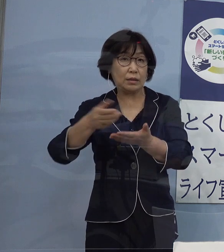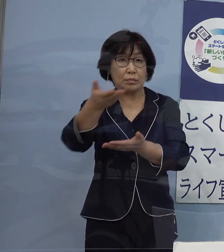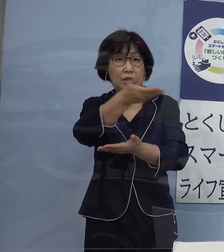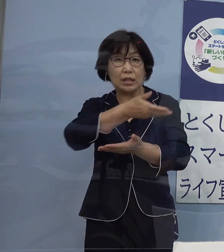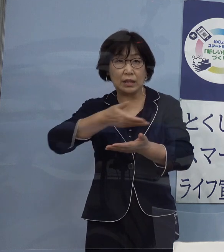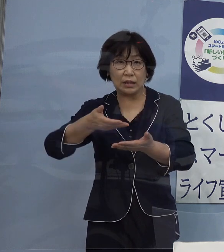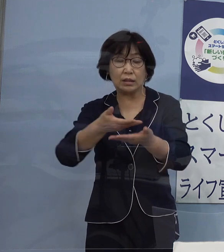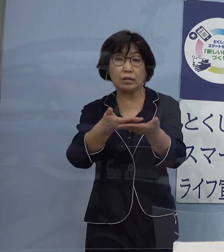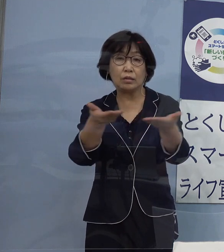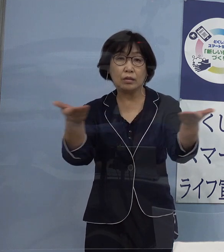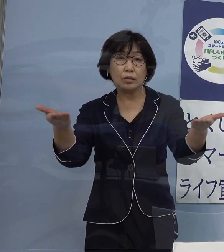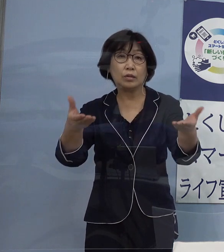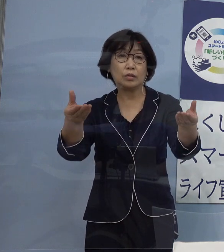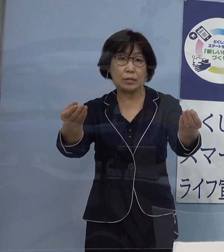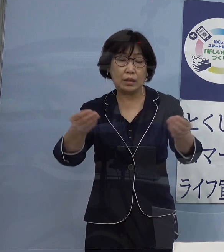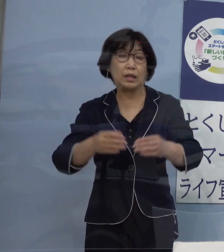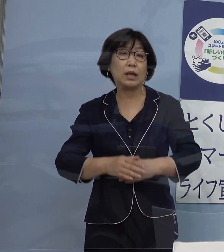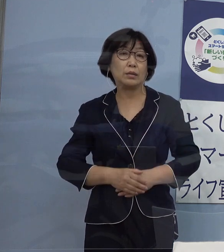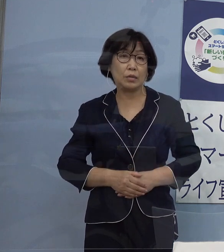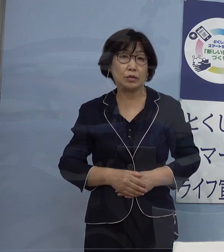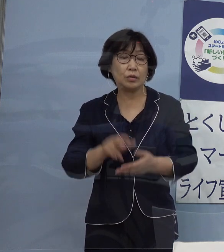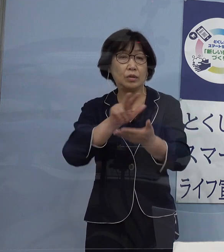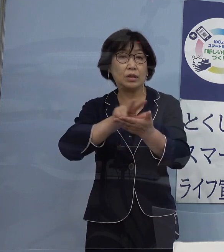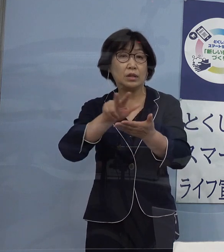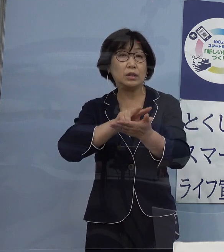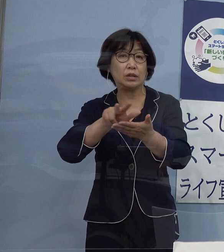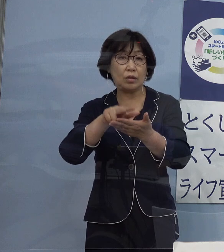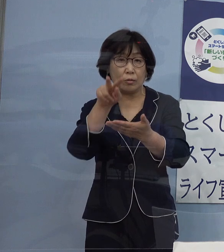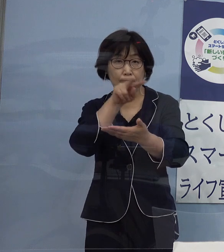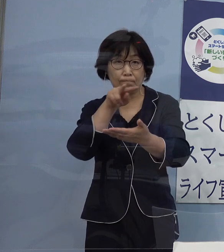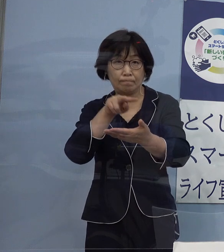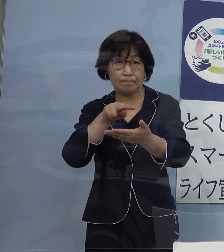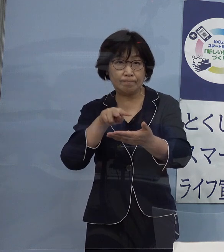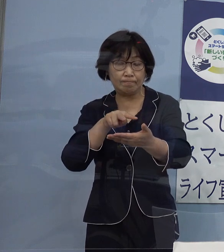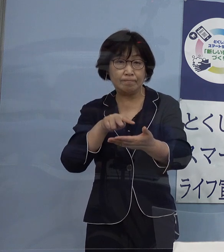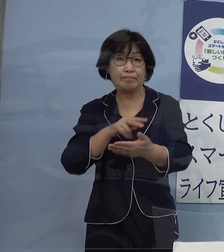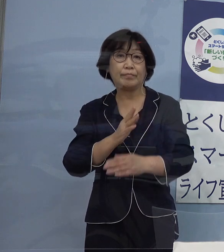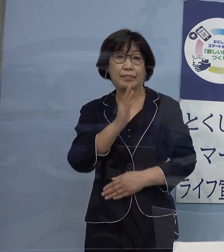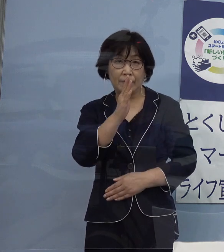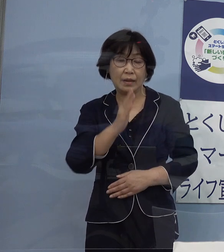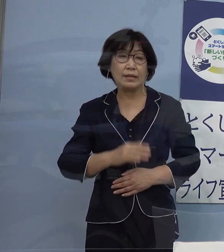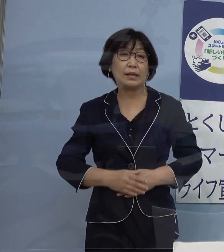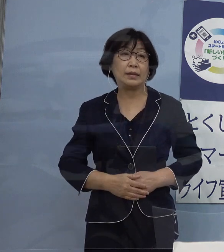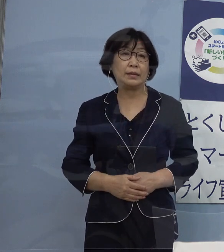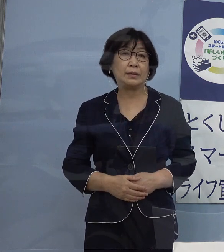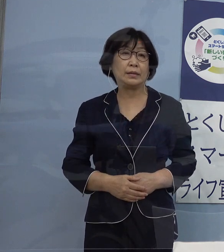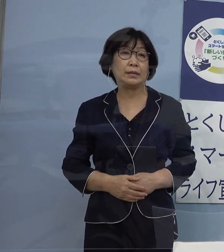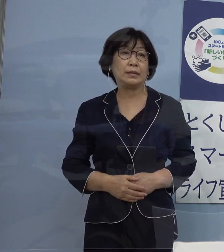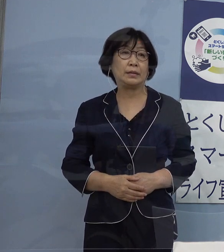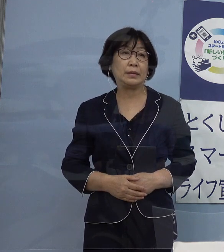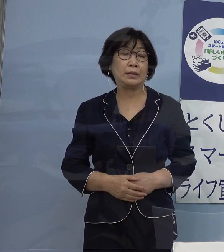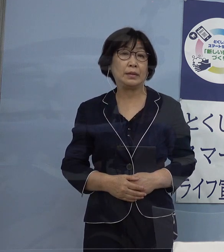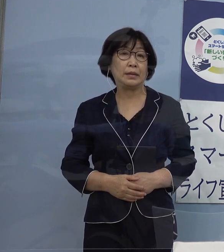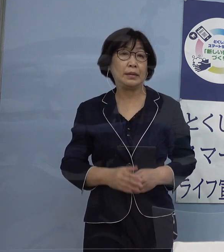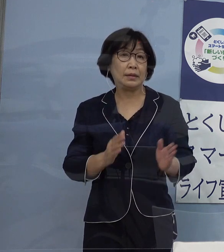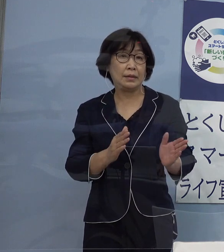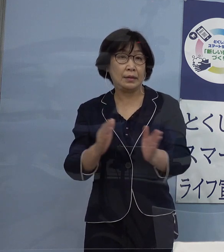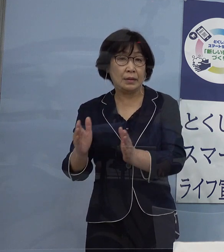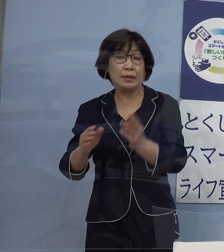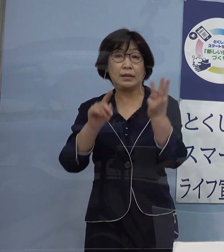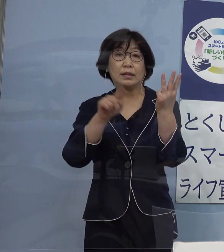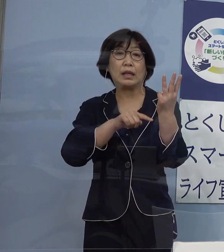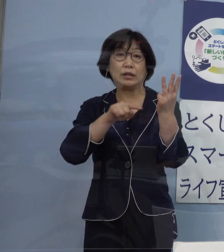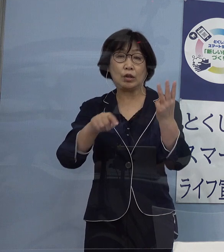にお配りをさせていただいている資料を参考いただければと思います。なお3人と